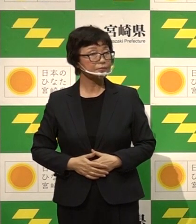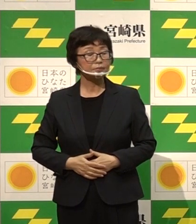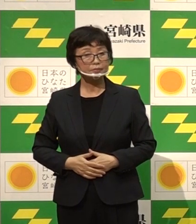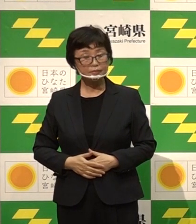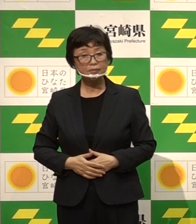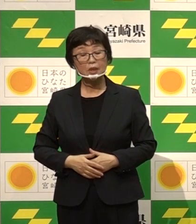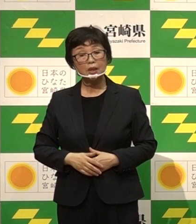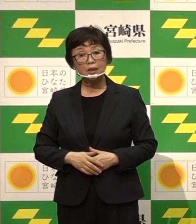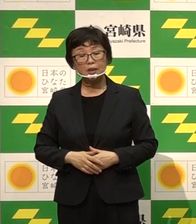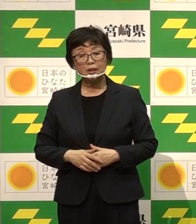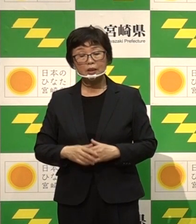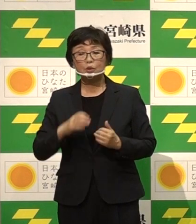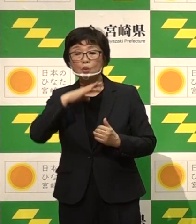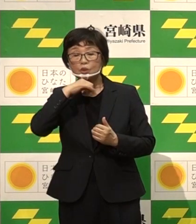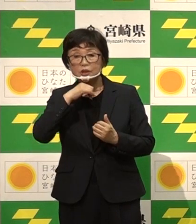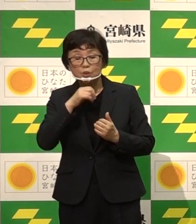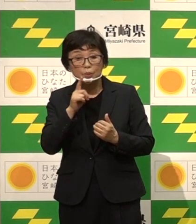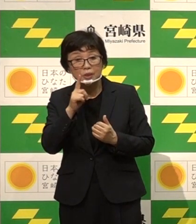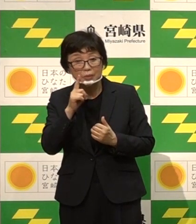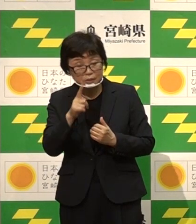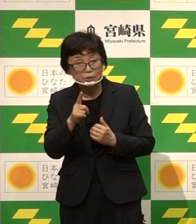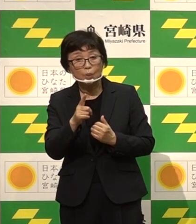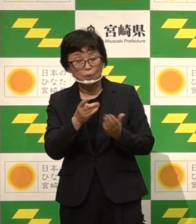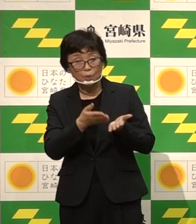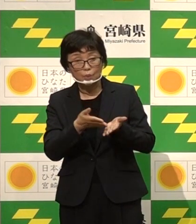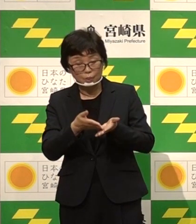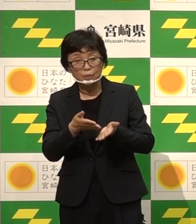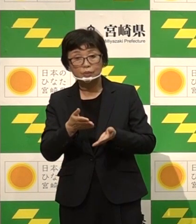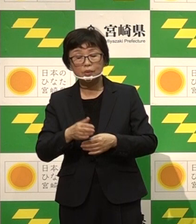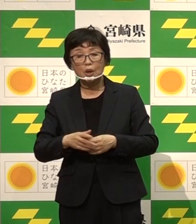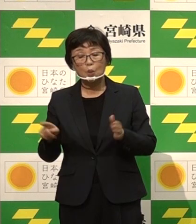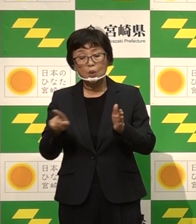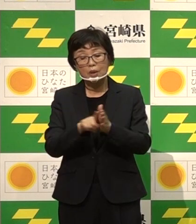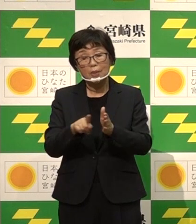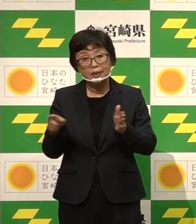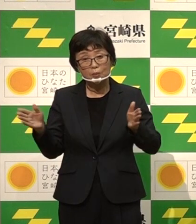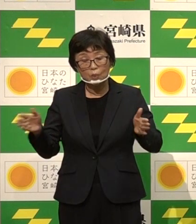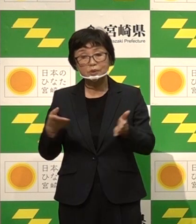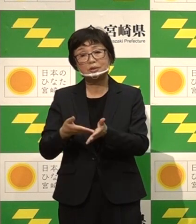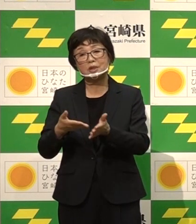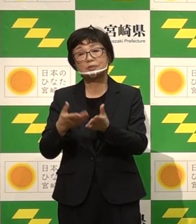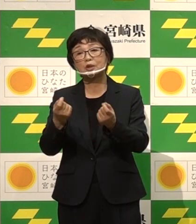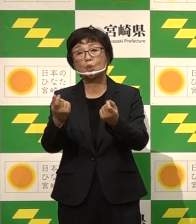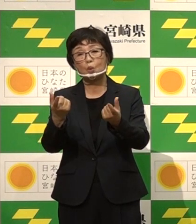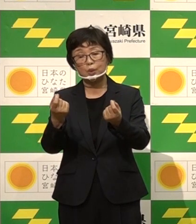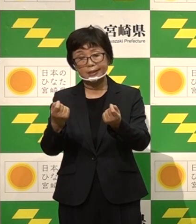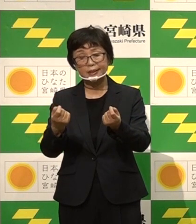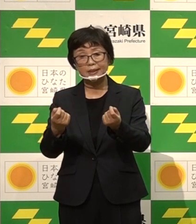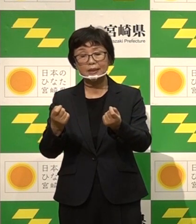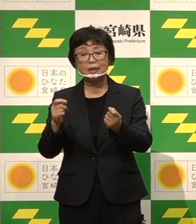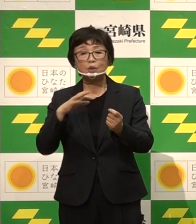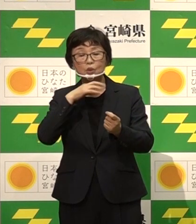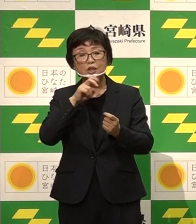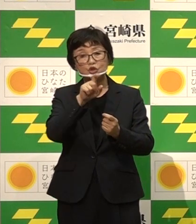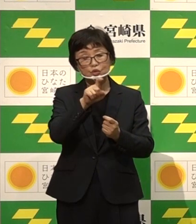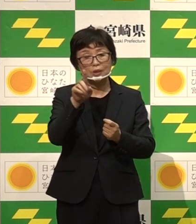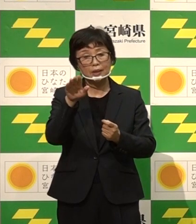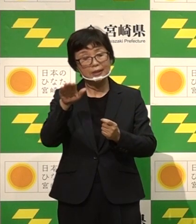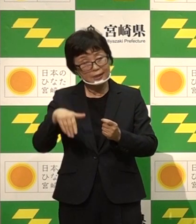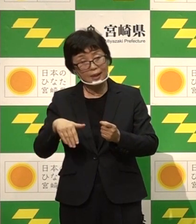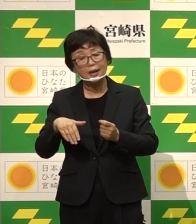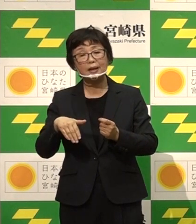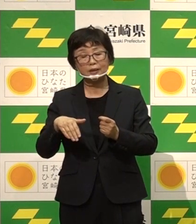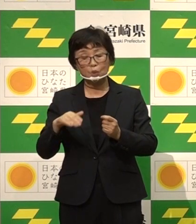重要なポイントとして、年代別につきましても、これまでご説明しておりますような、やはり10代、そして10歳未